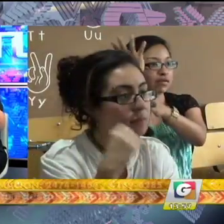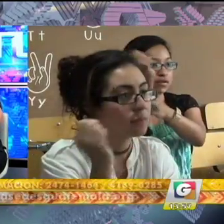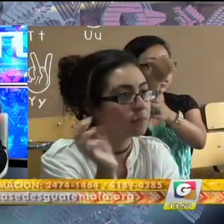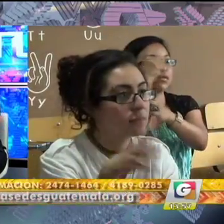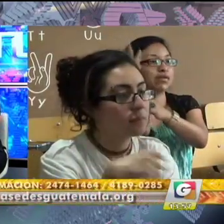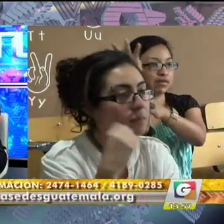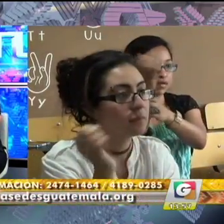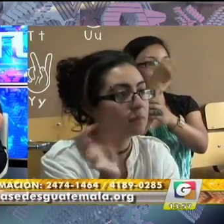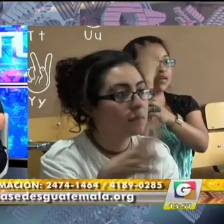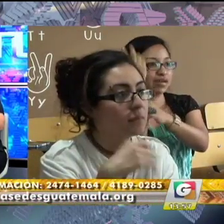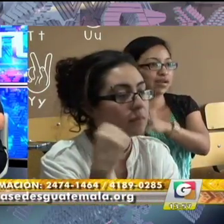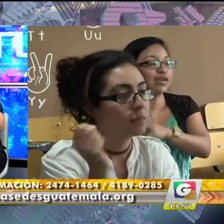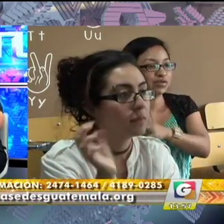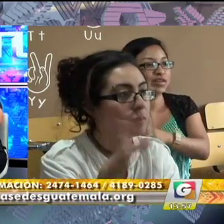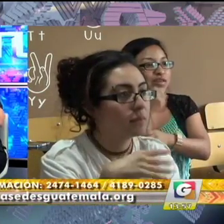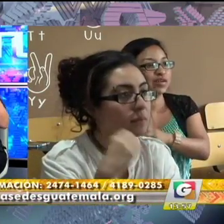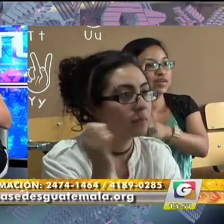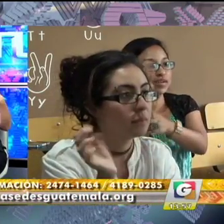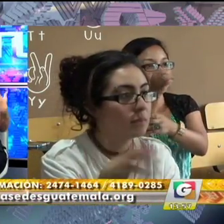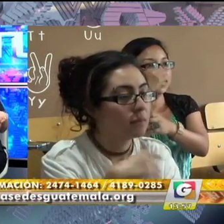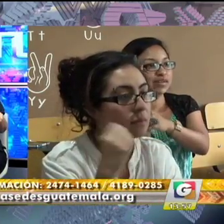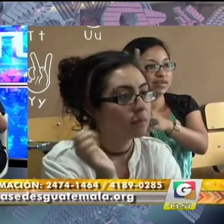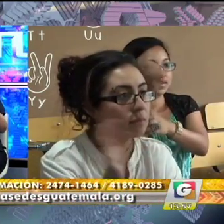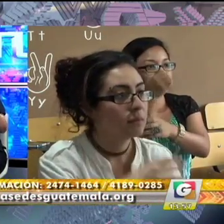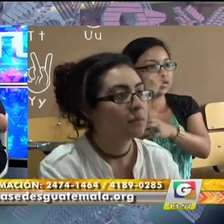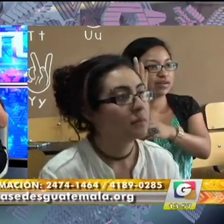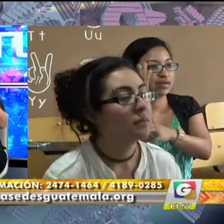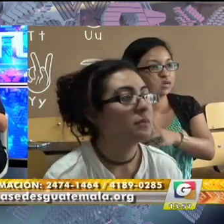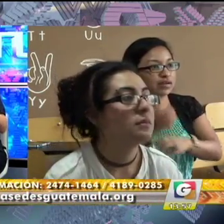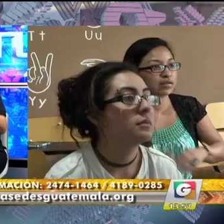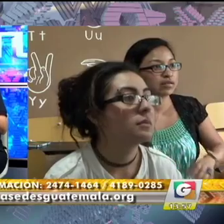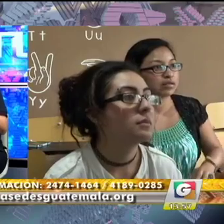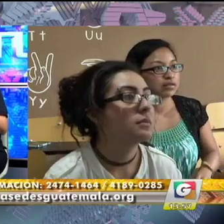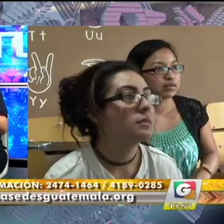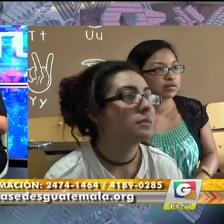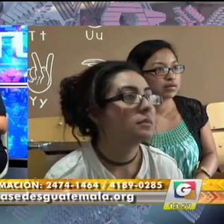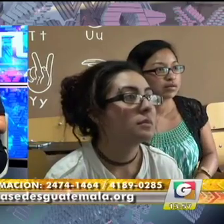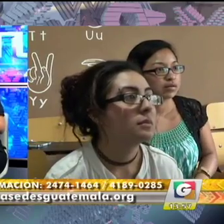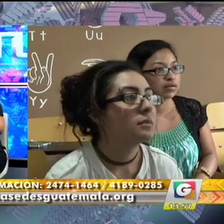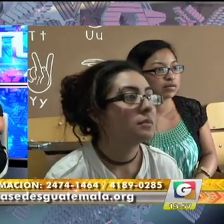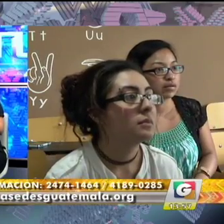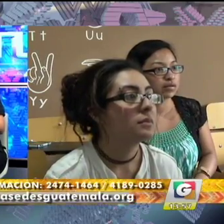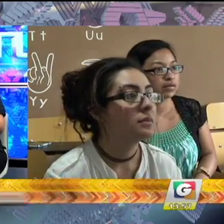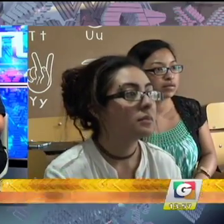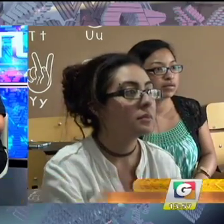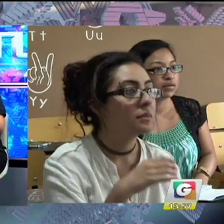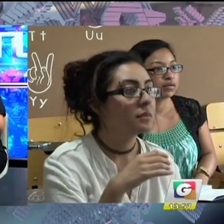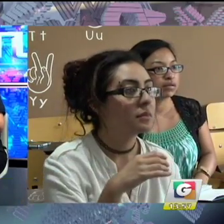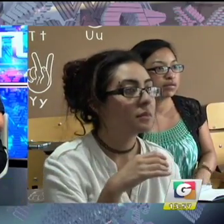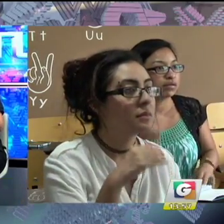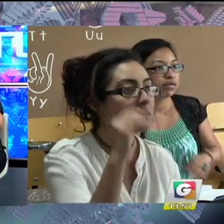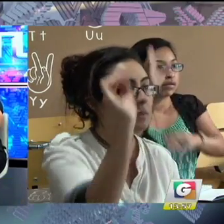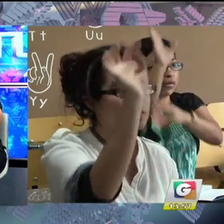no escuchan, no comprenden un lenguaje. Las personas oyentes hablan. Al hablar, el sordo está